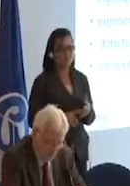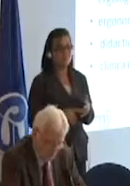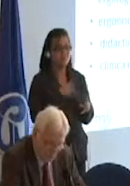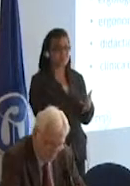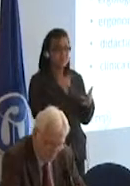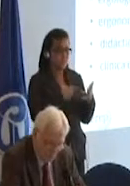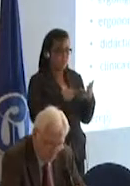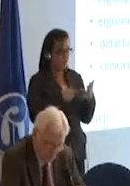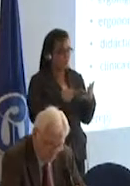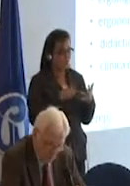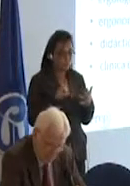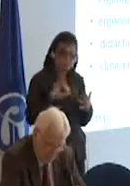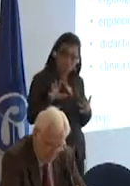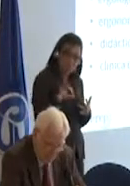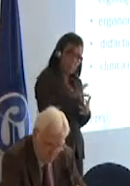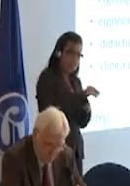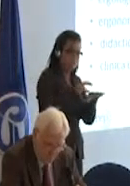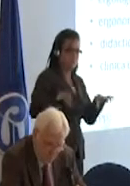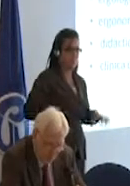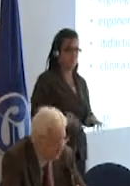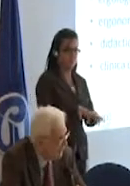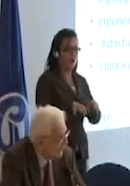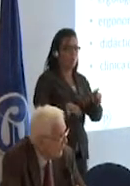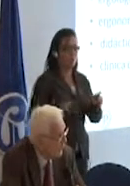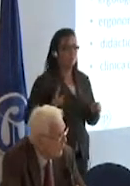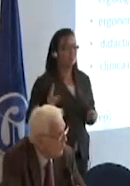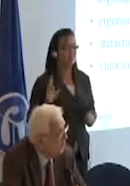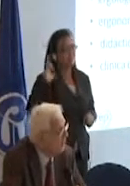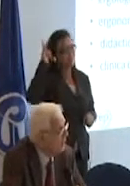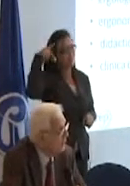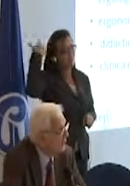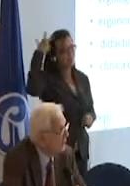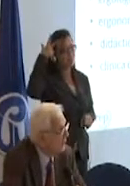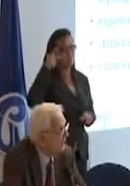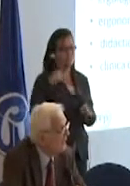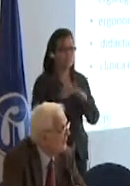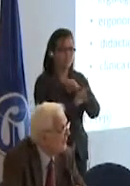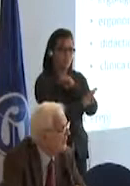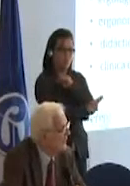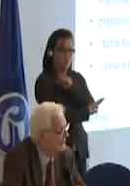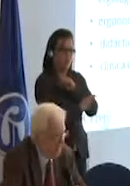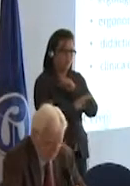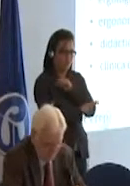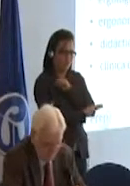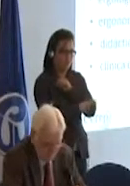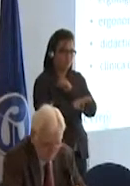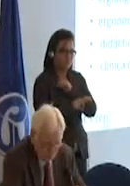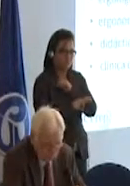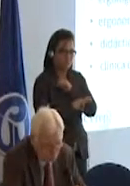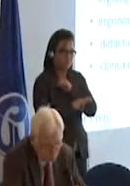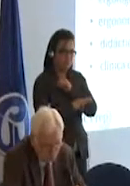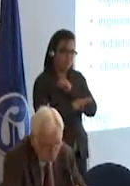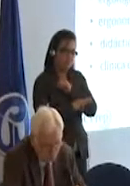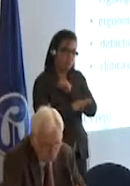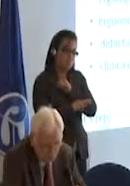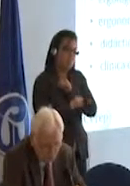posee una dimensión psicológica. Y podríamos decir que la